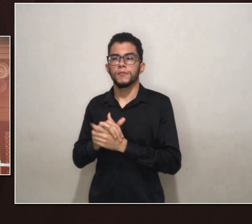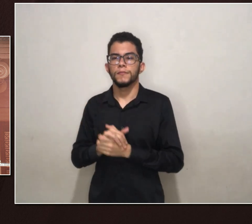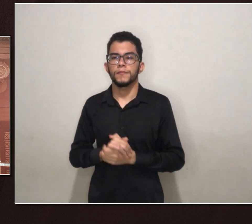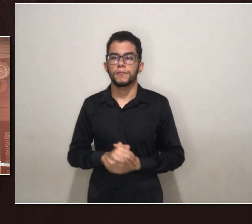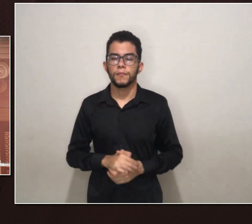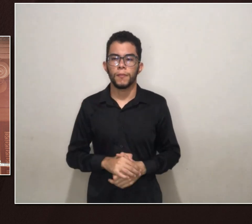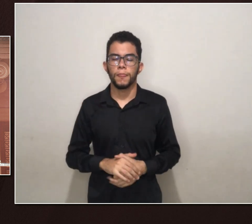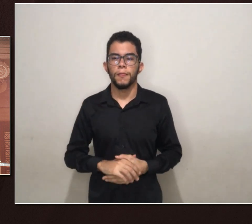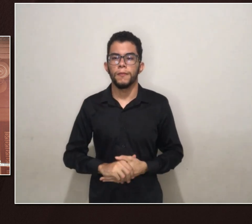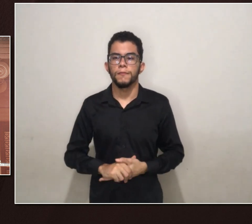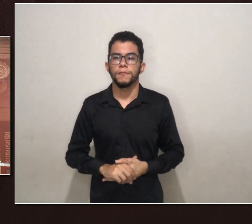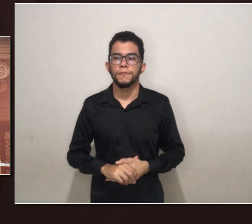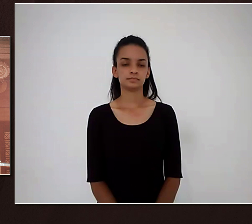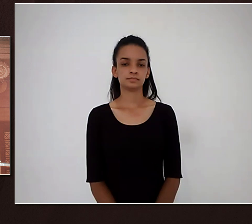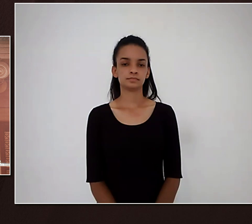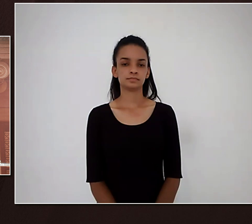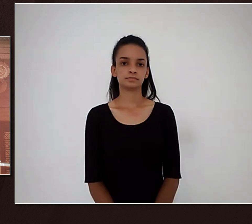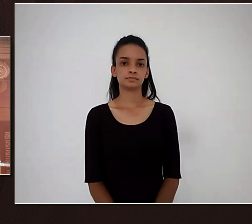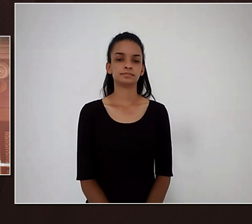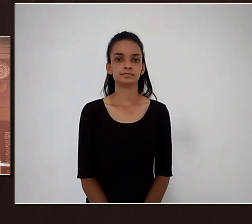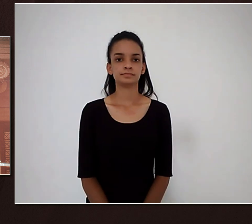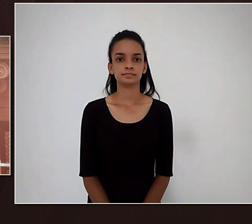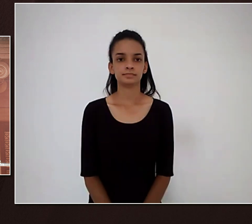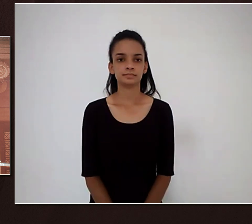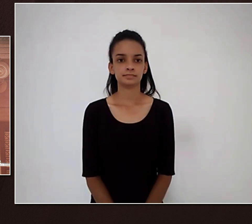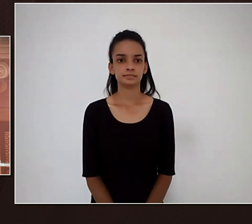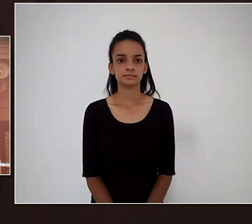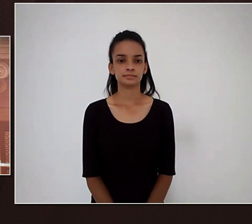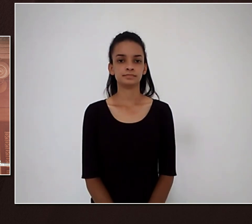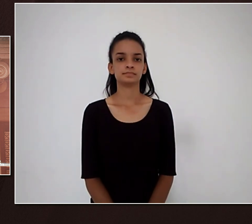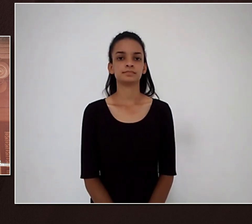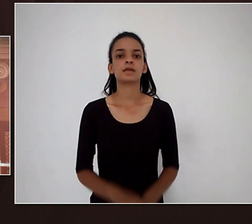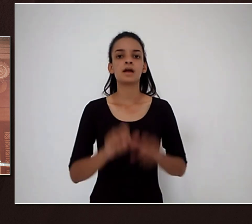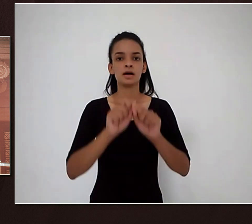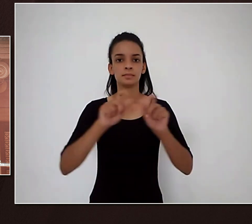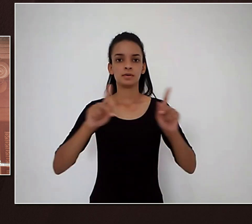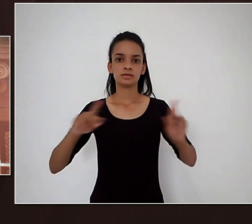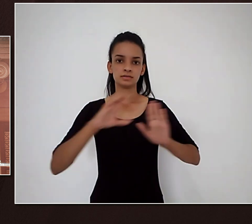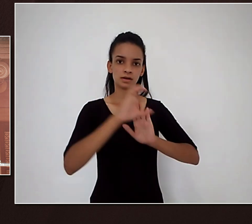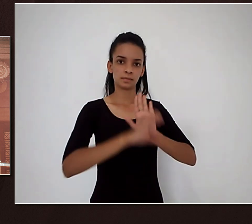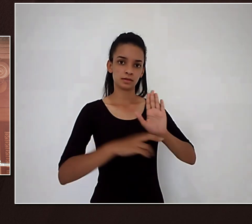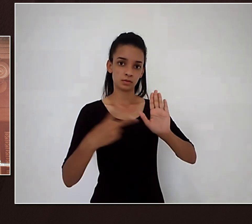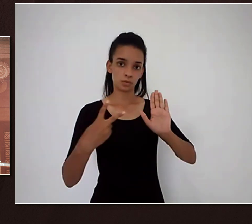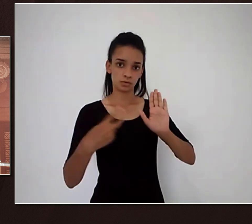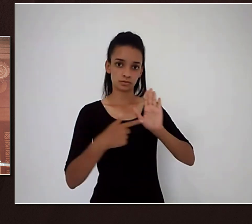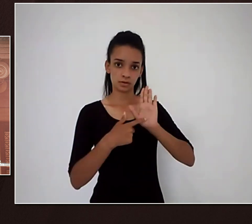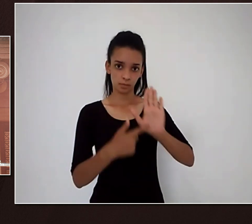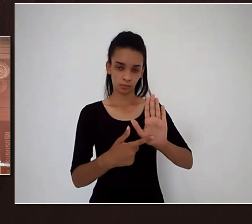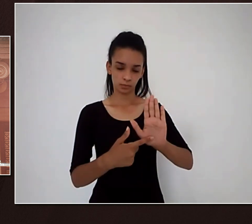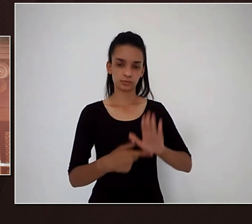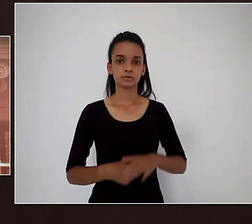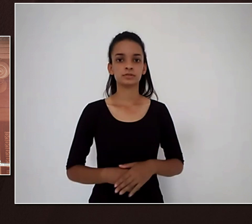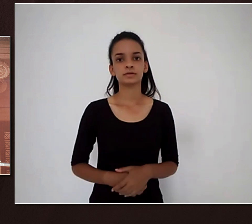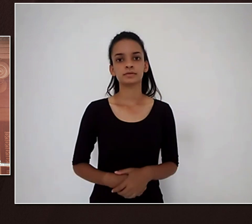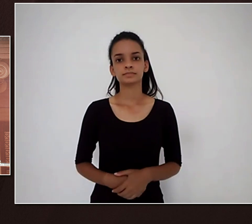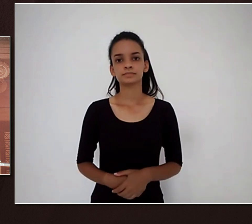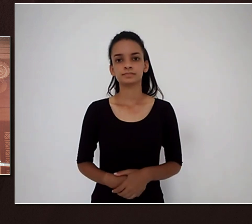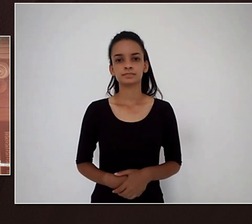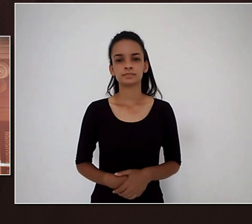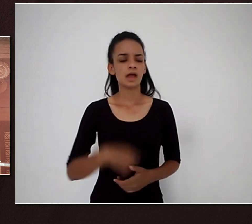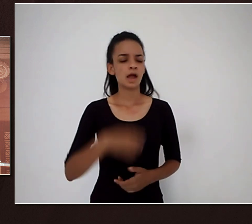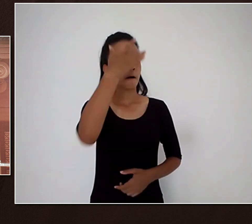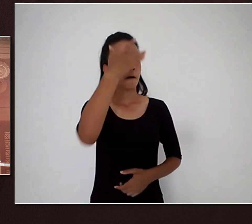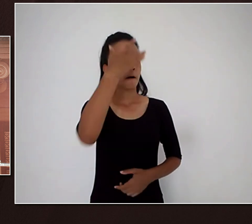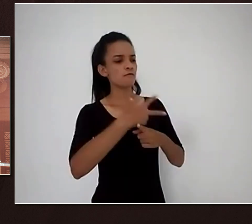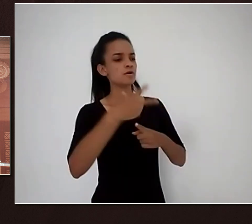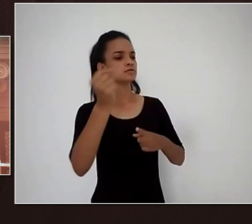para Efésios, ou Apocalipse 2, aqui fala: ao vencedor dá-lhe-ei